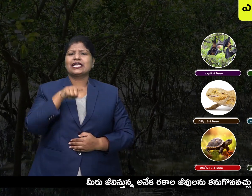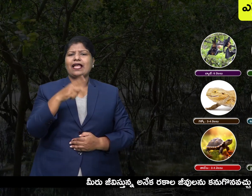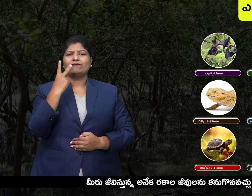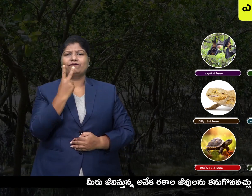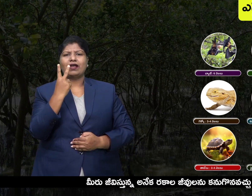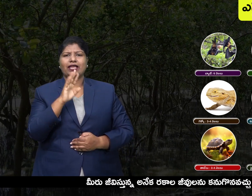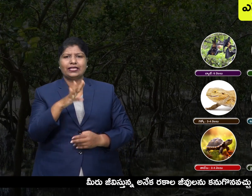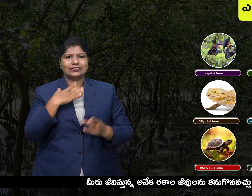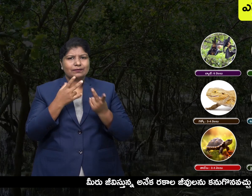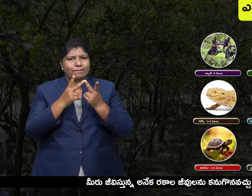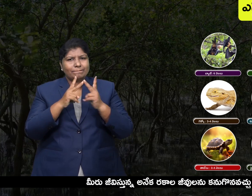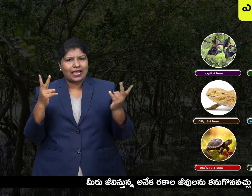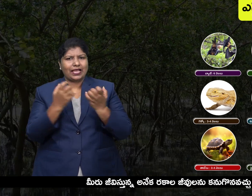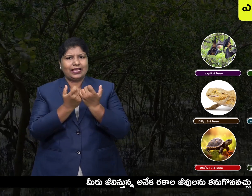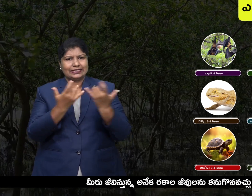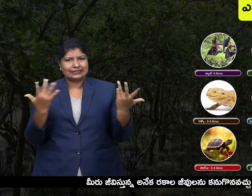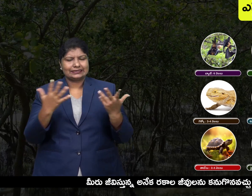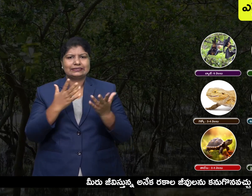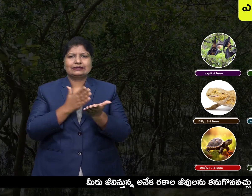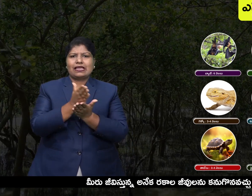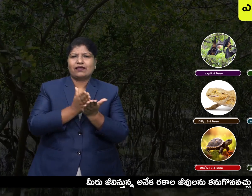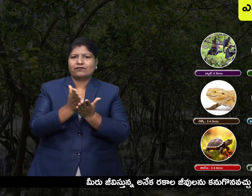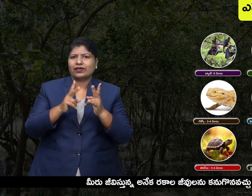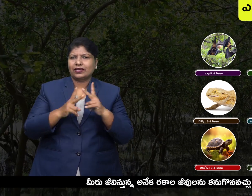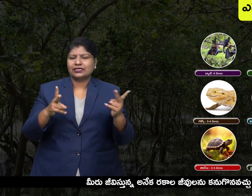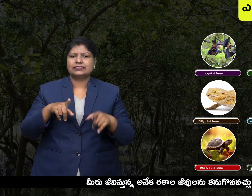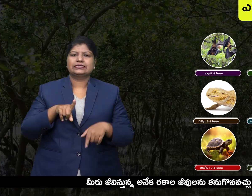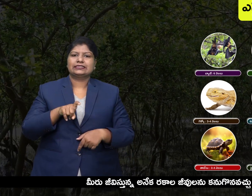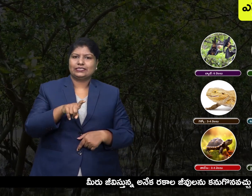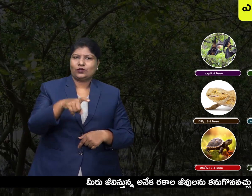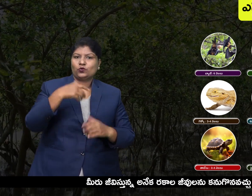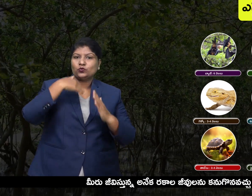మీరు జీవిస్తున్న అనేక రకాల జీవులను కనుగొనవచ్చు.